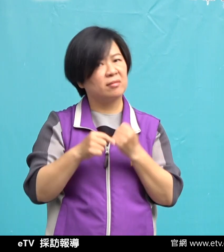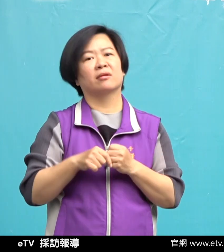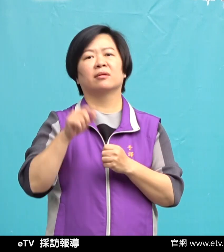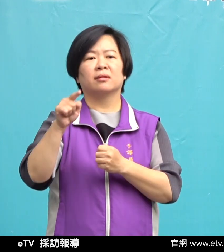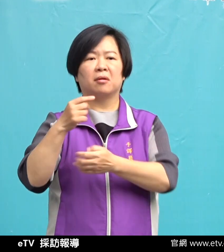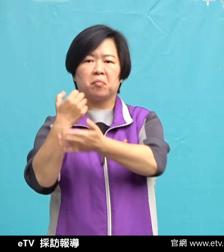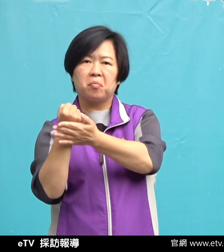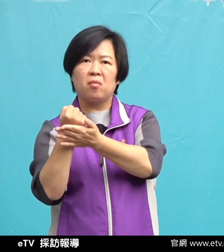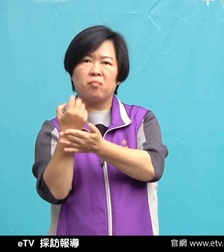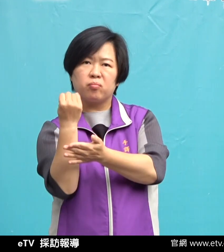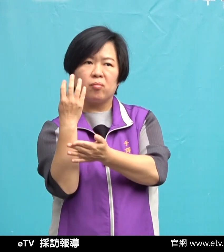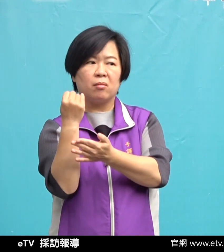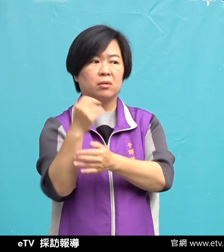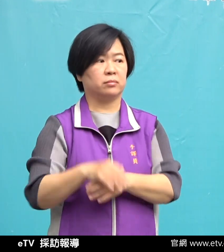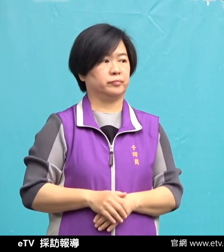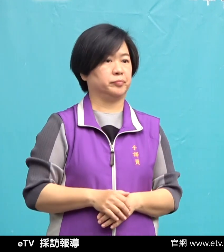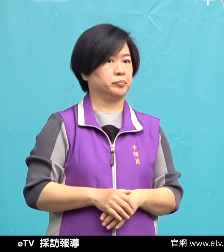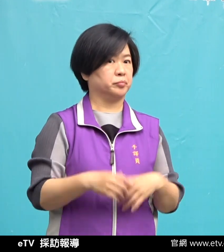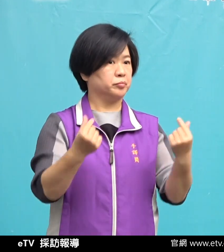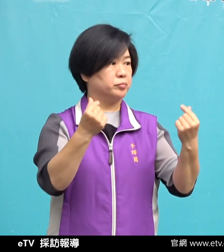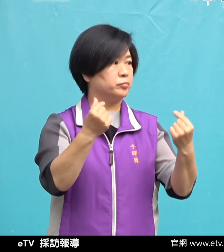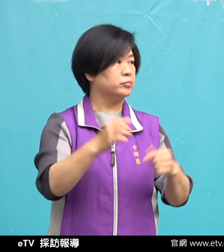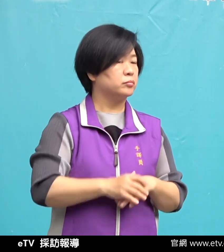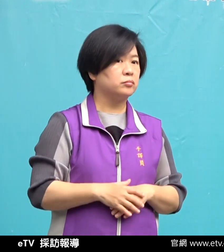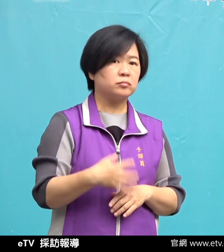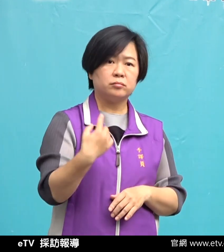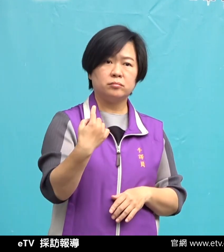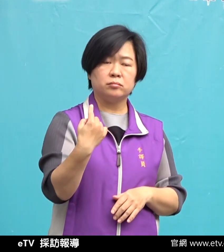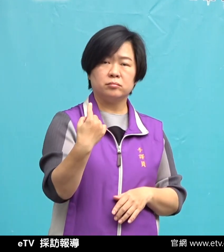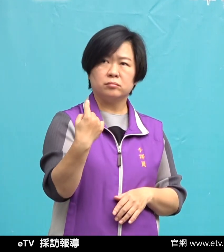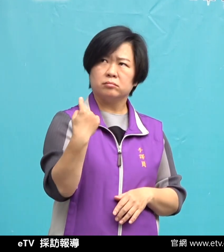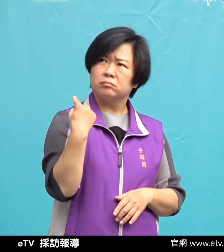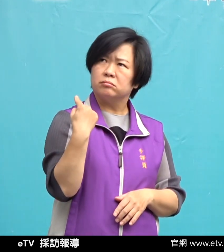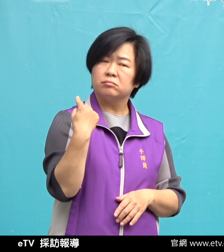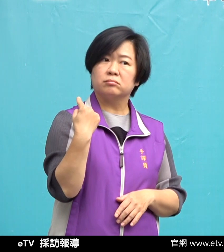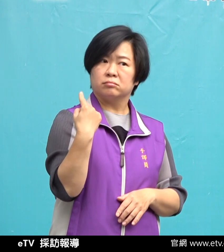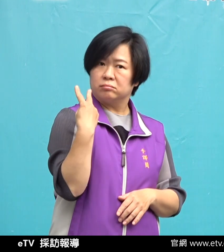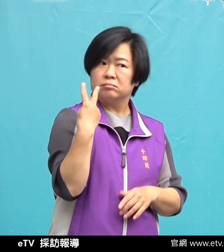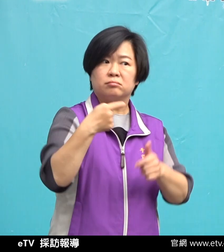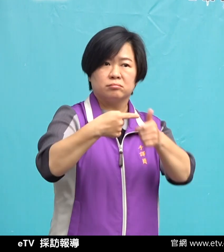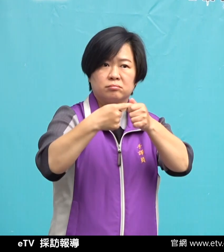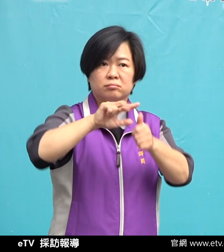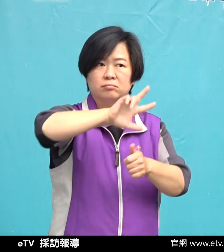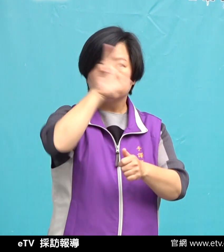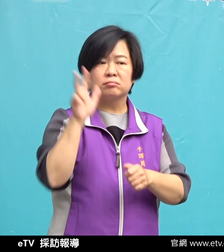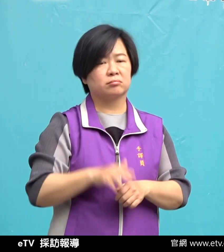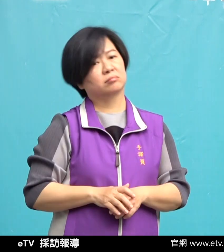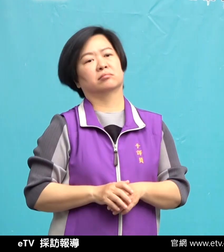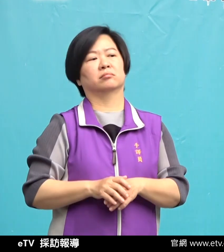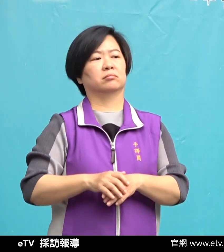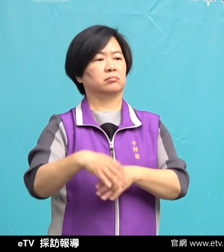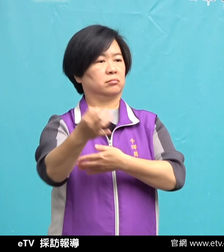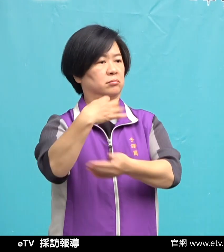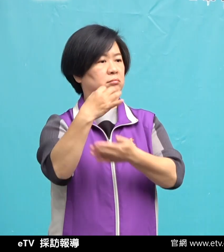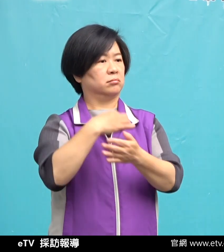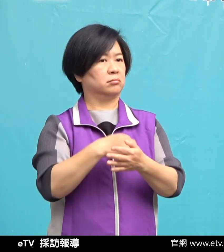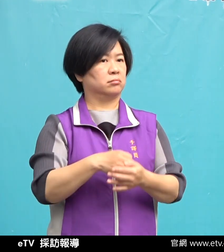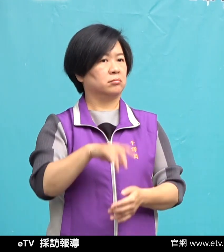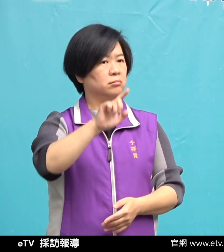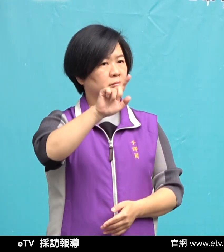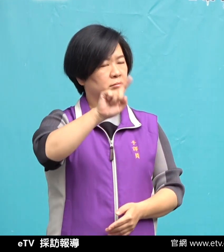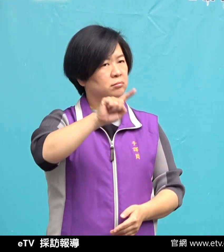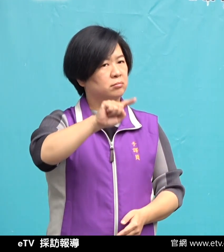张，昨天前天第一天 大概就售出了